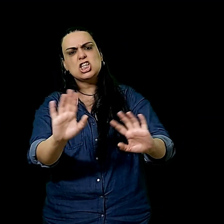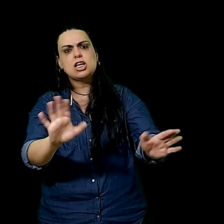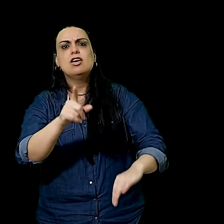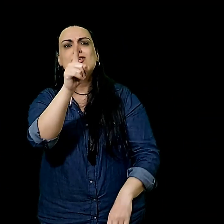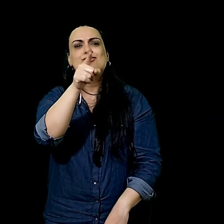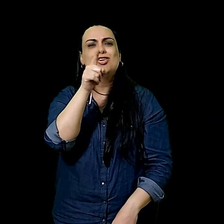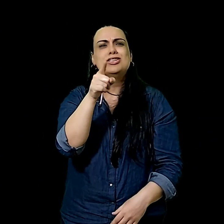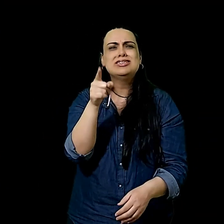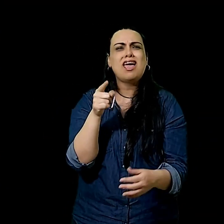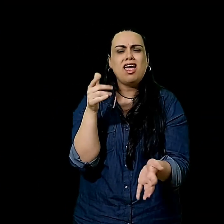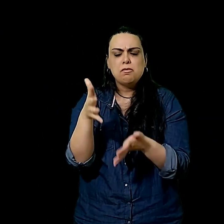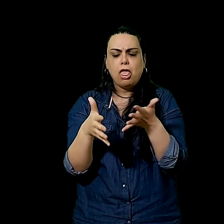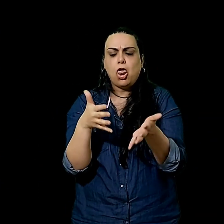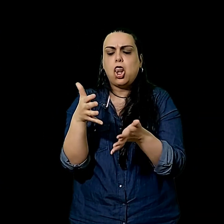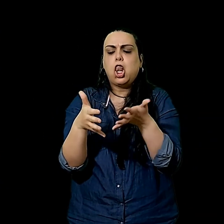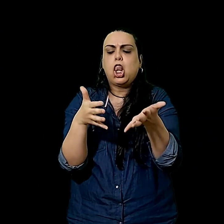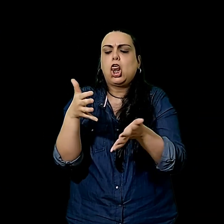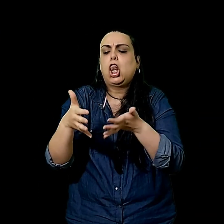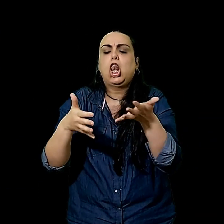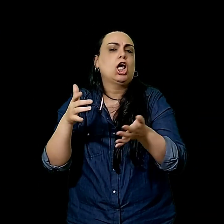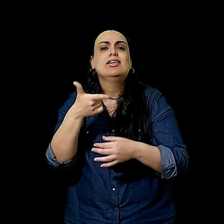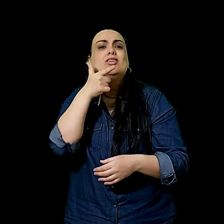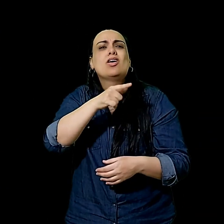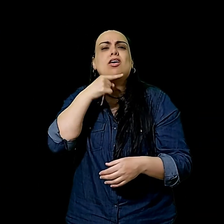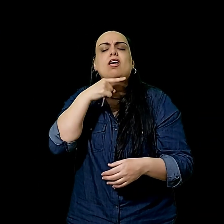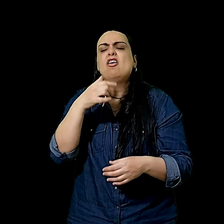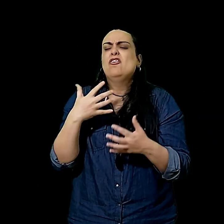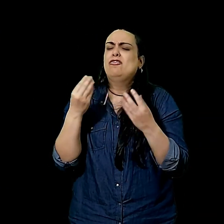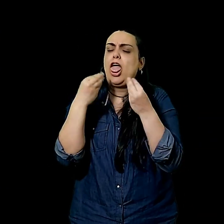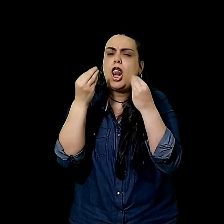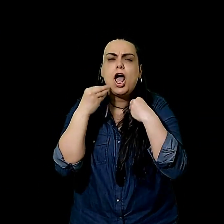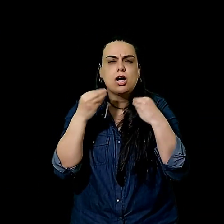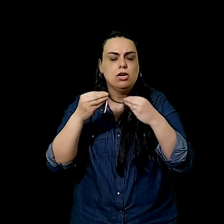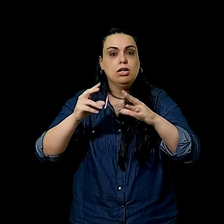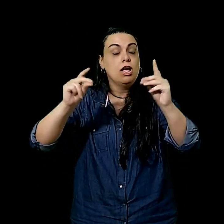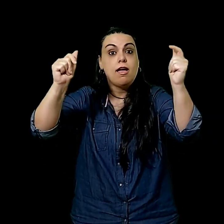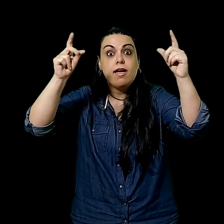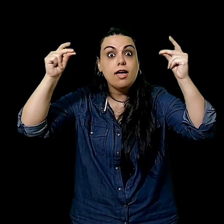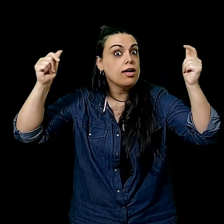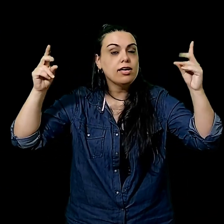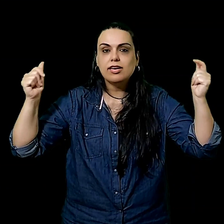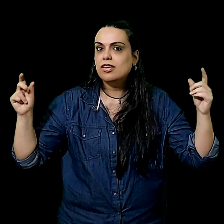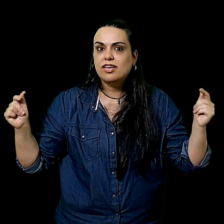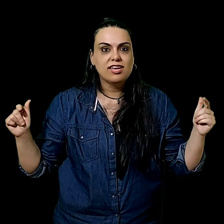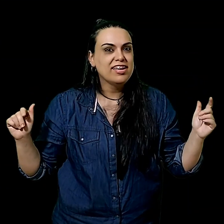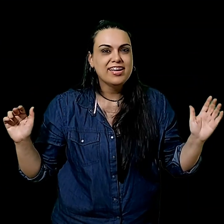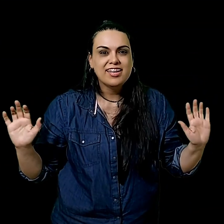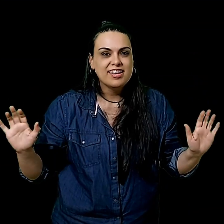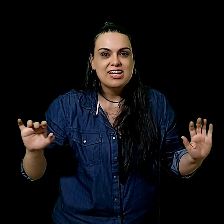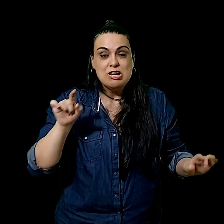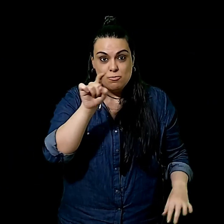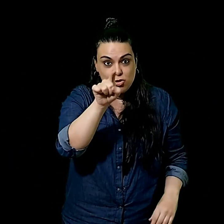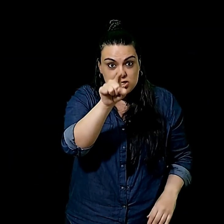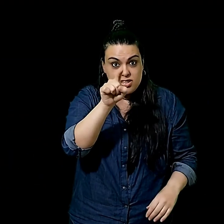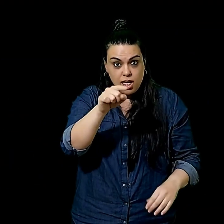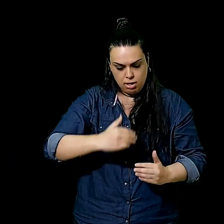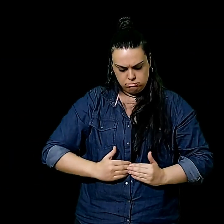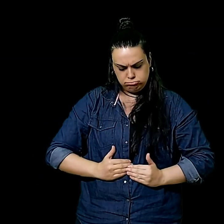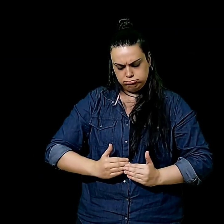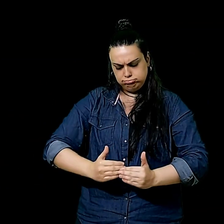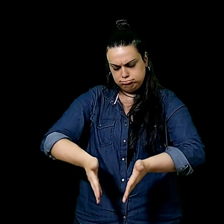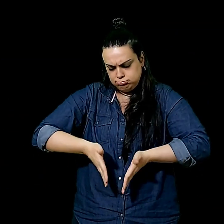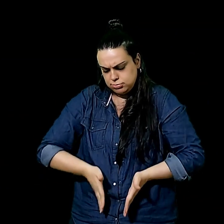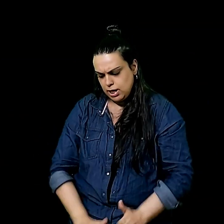voz já não atinge o mesmo timbre e o mesmo volume de voz que você tinha. Ei, você não deixa de ser mãe do seu